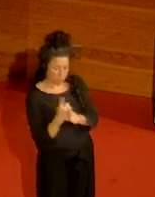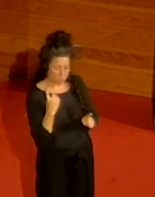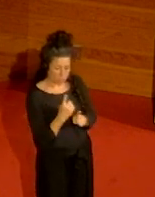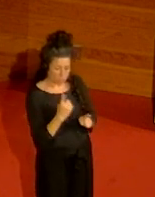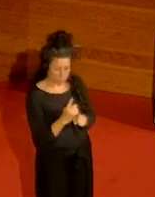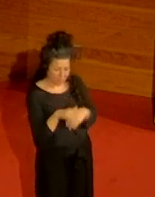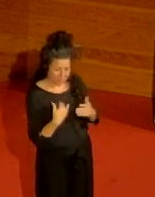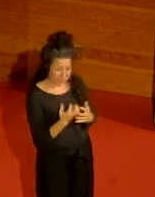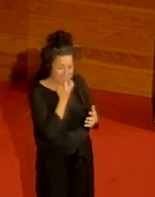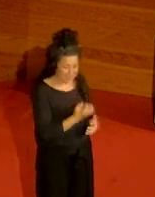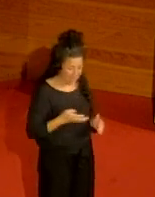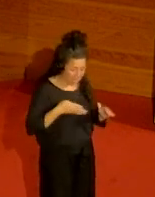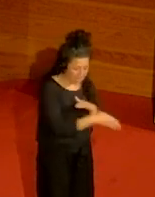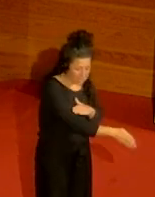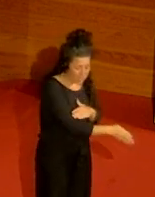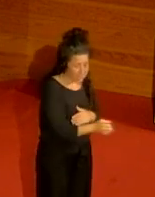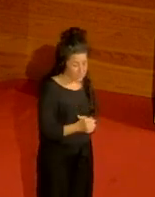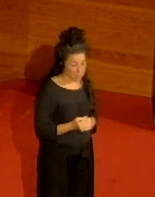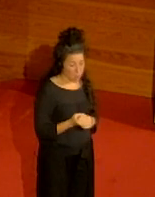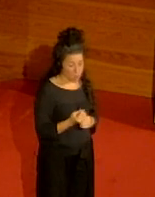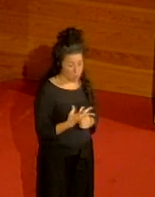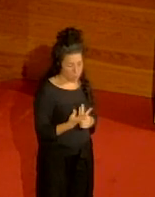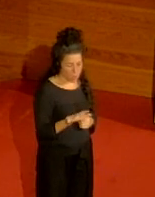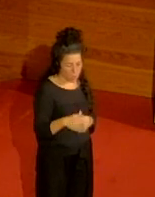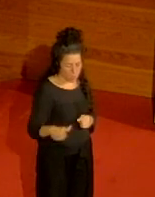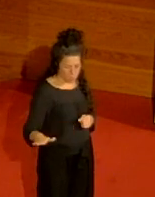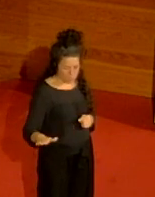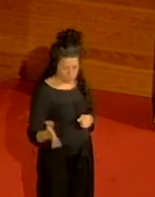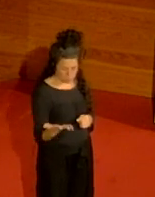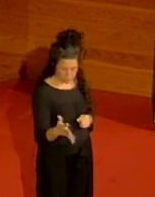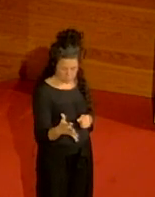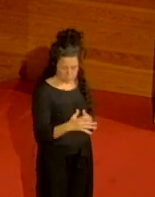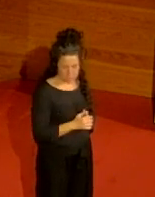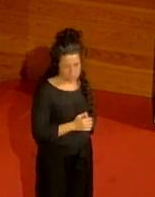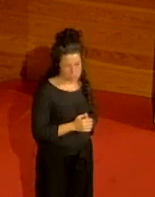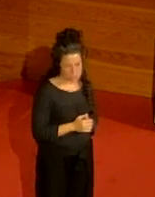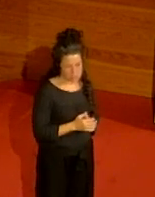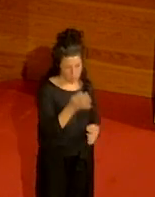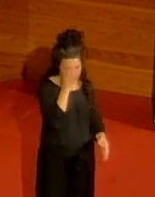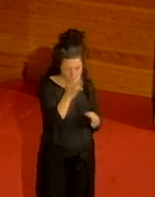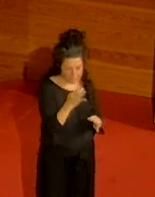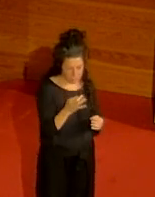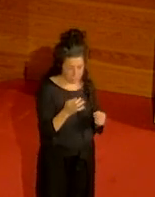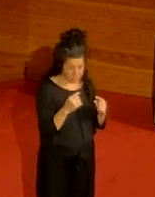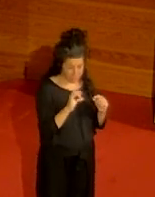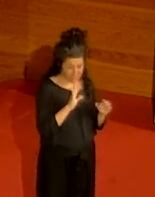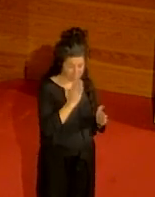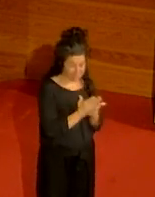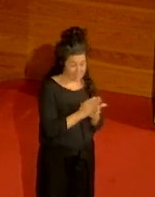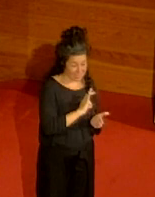bueno el nivel de muertos para para que se hagan una idea de los datos en lo que va de año van 187